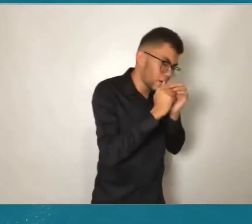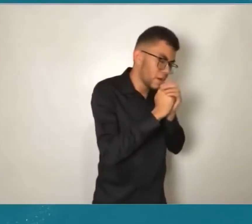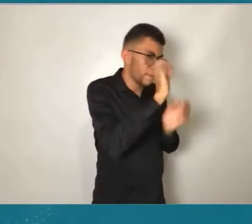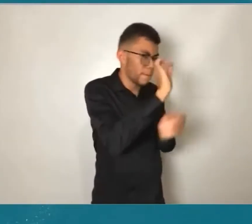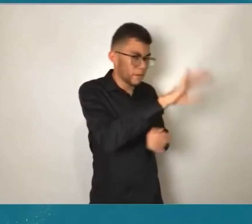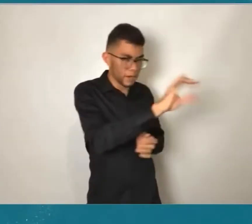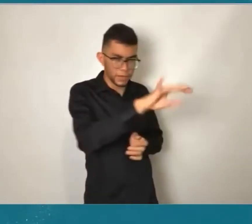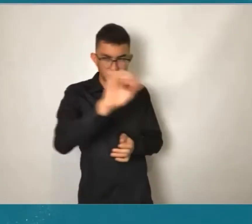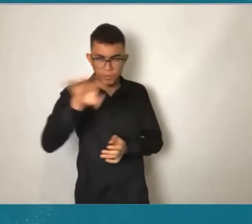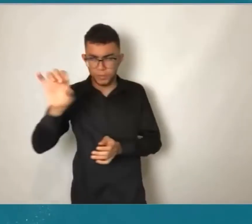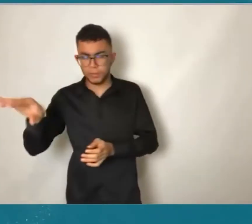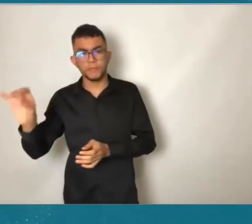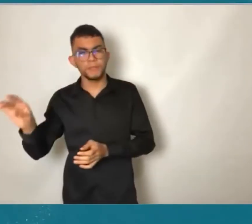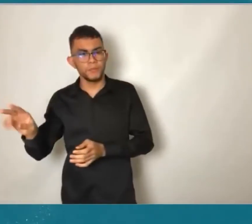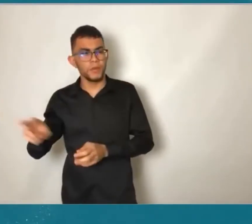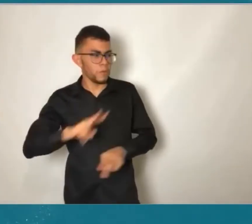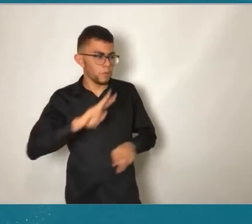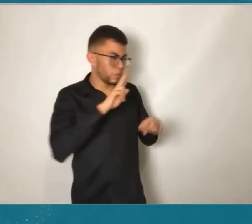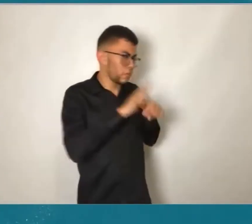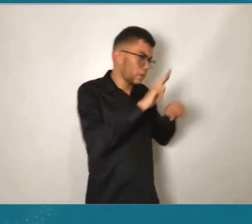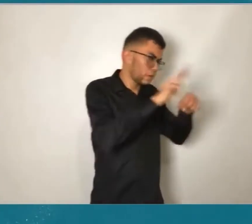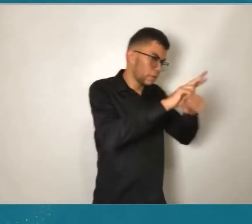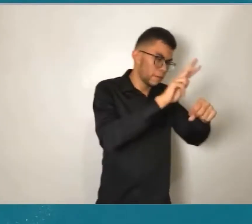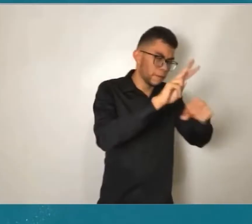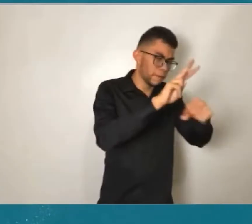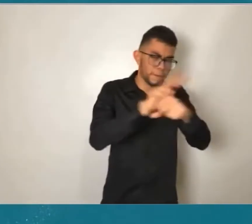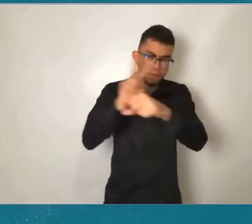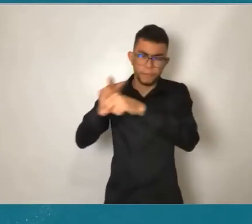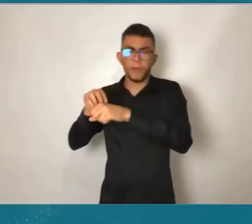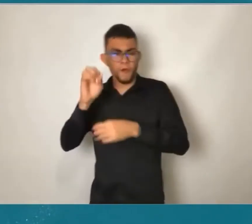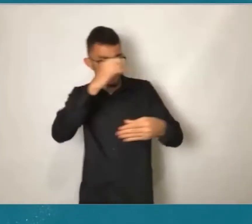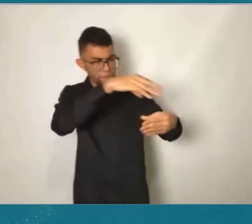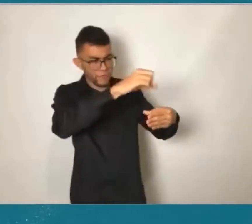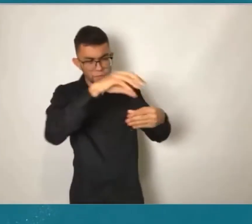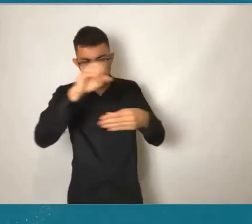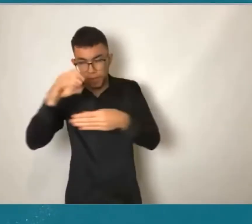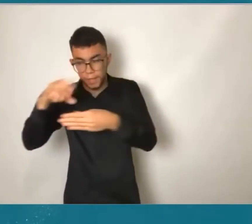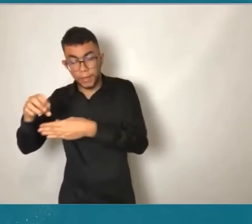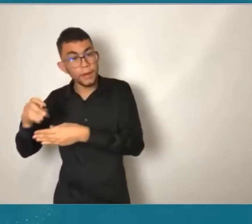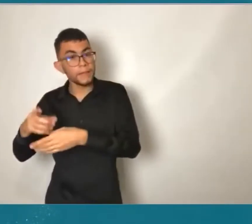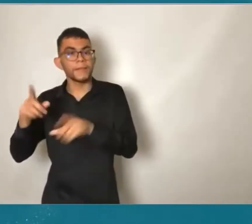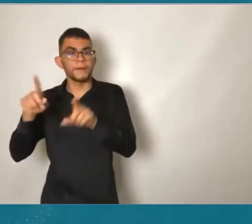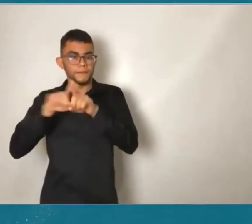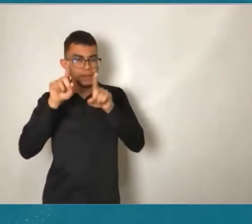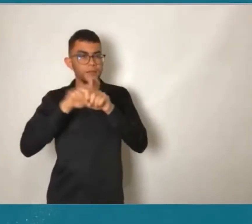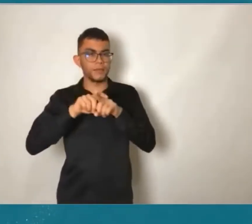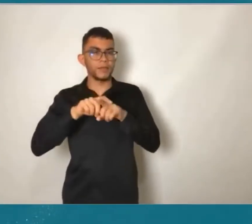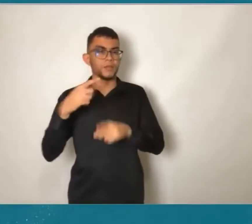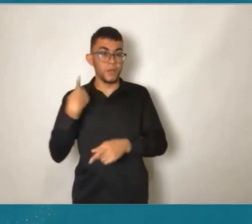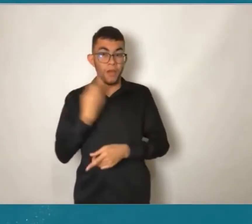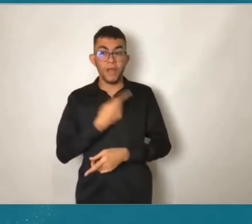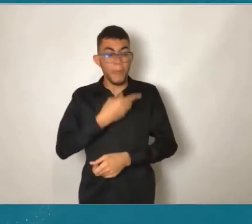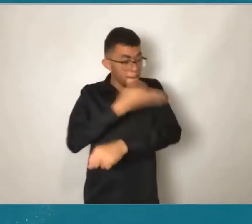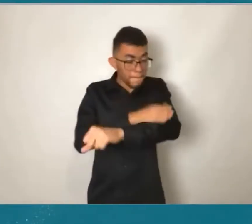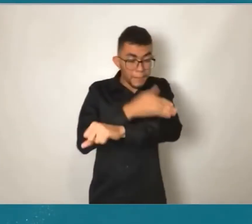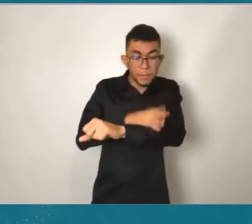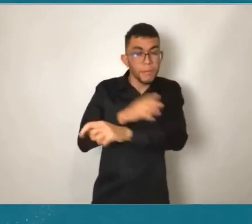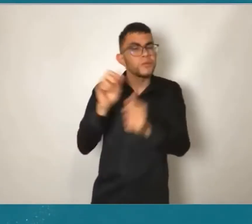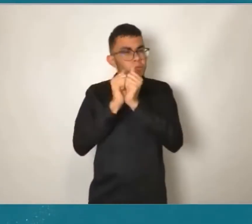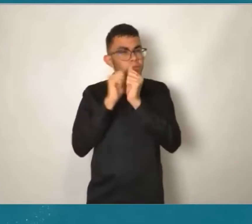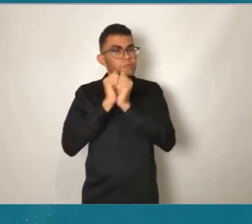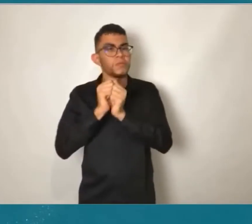que parece para despedaçar, né? Como é que é? Como vaso de oleiro, mas é para